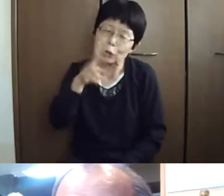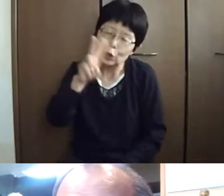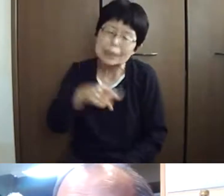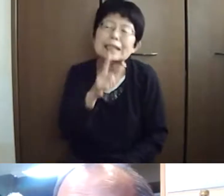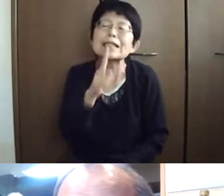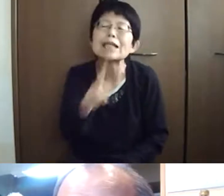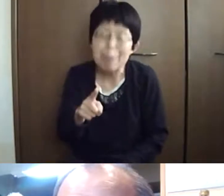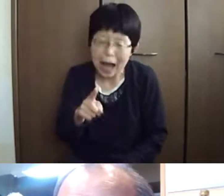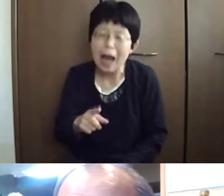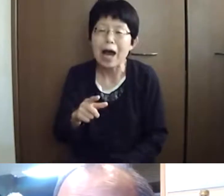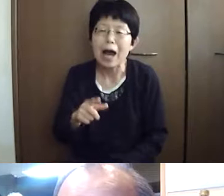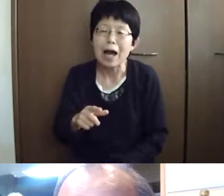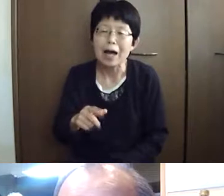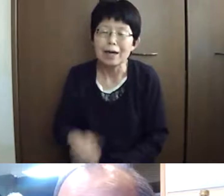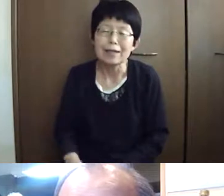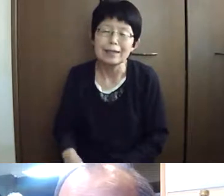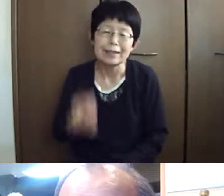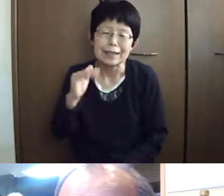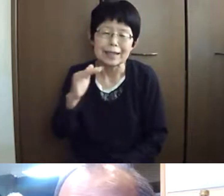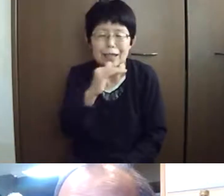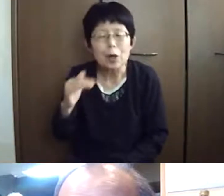碁もうちょっと強くなりたい。うん。